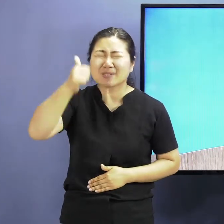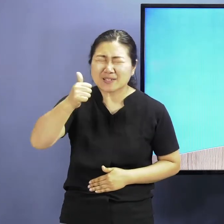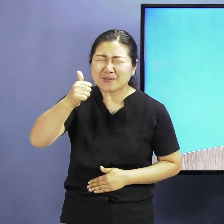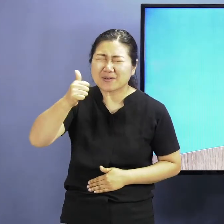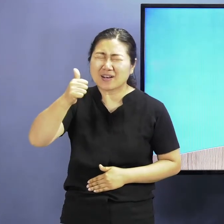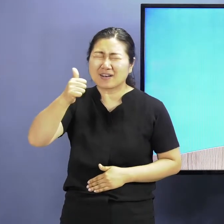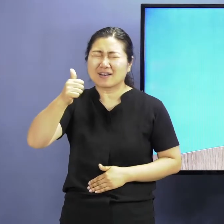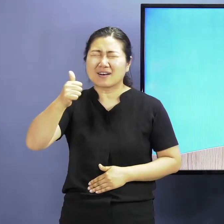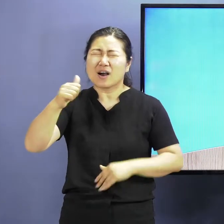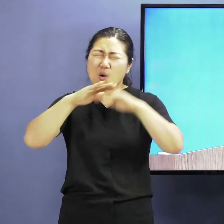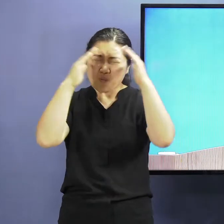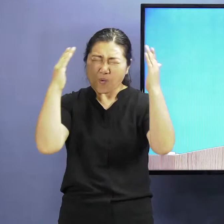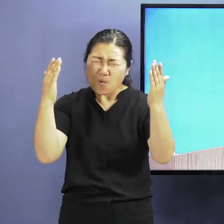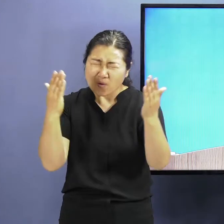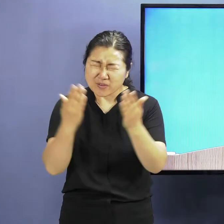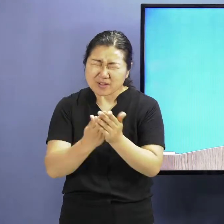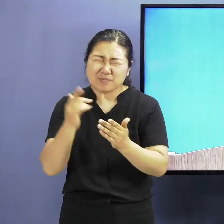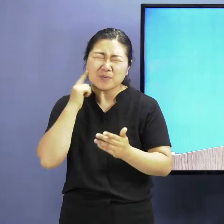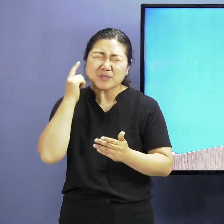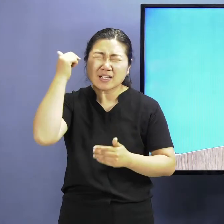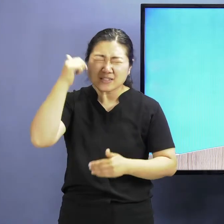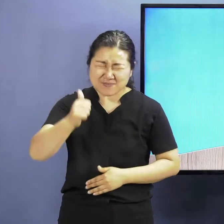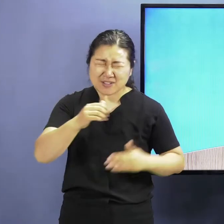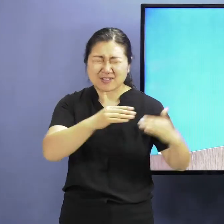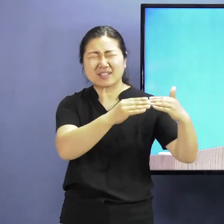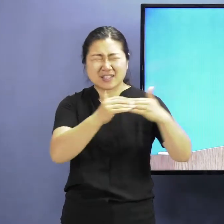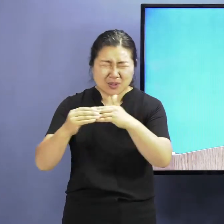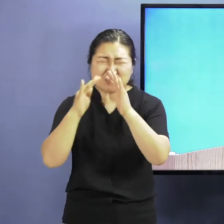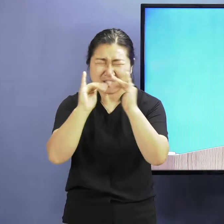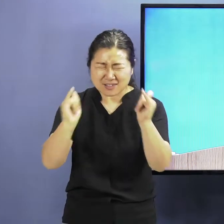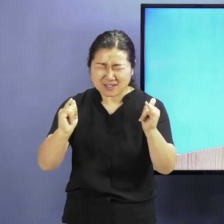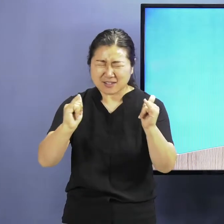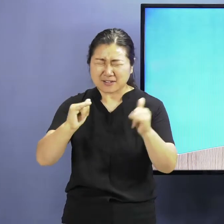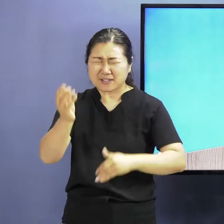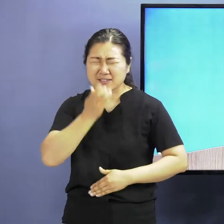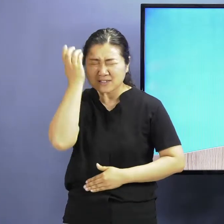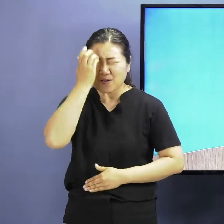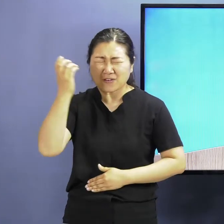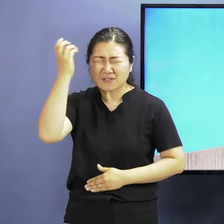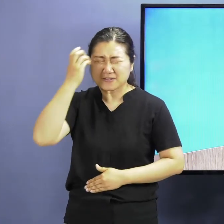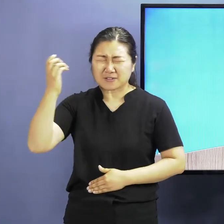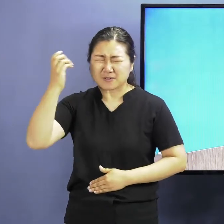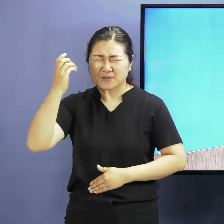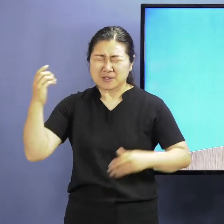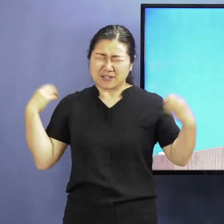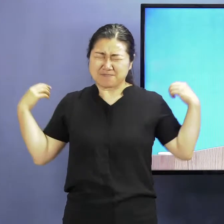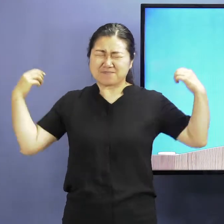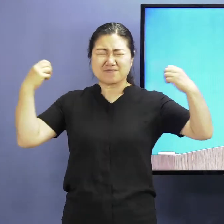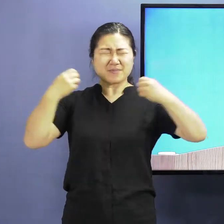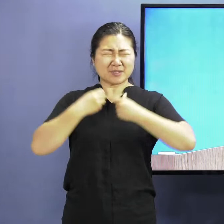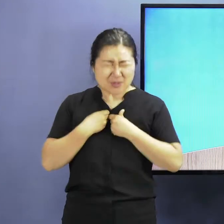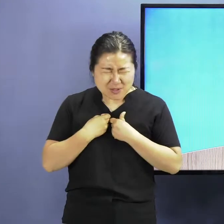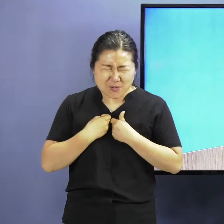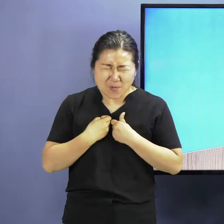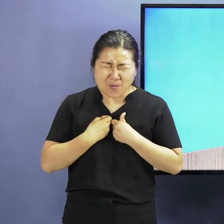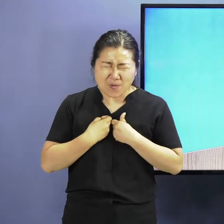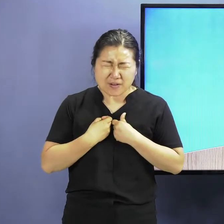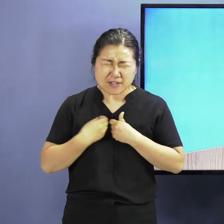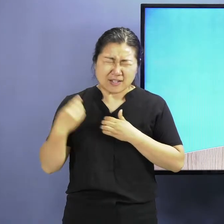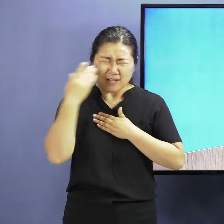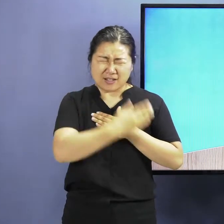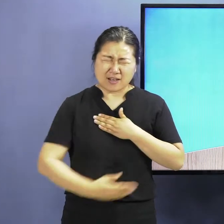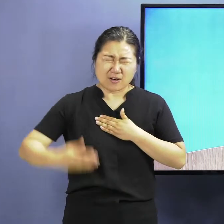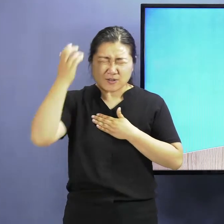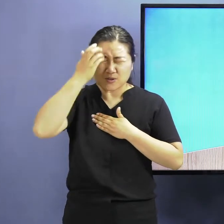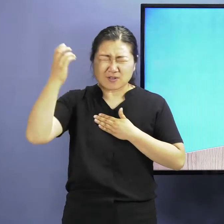목사님과 모든 교역자들과 리더들에게 성령의 전신갑주 입혀주시어 영육간의 강건함